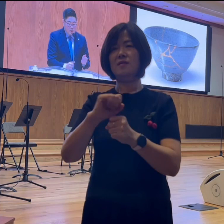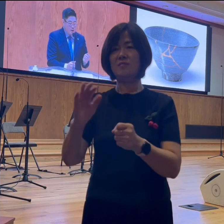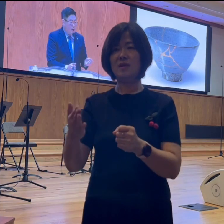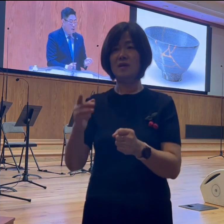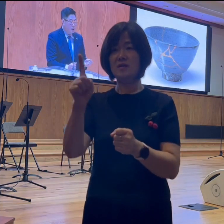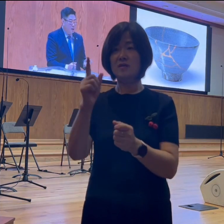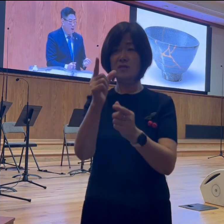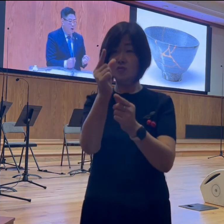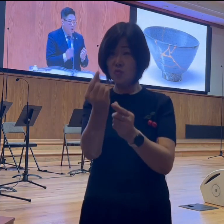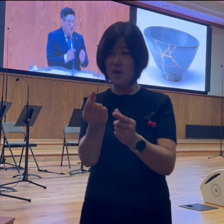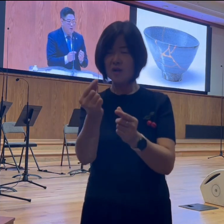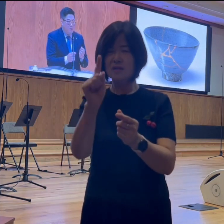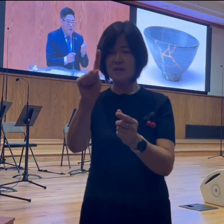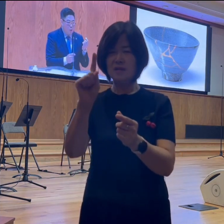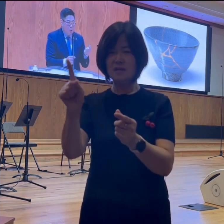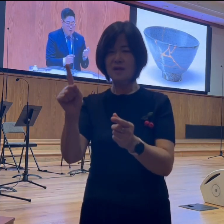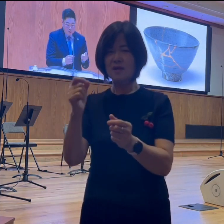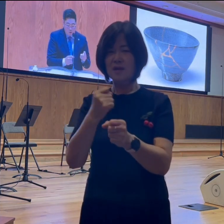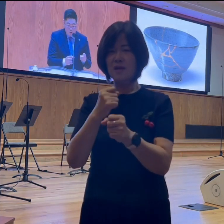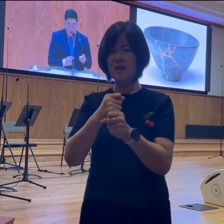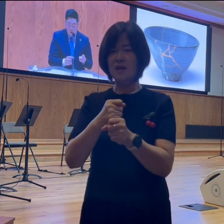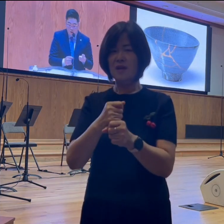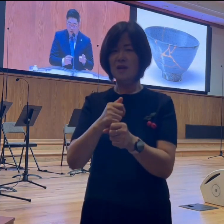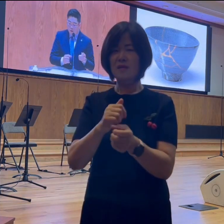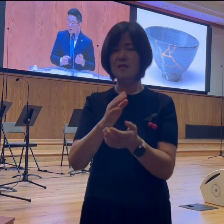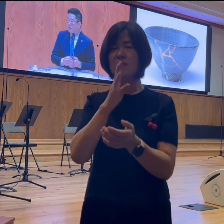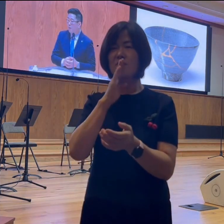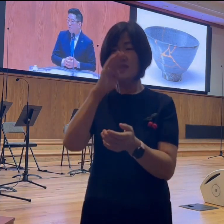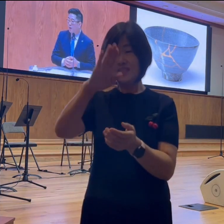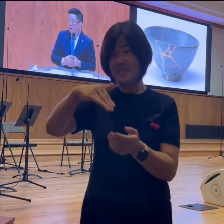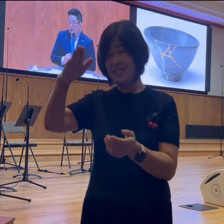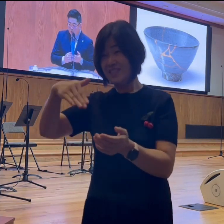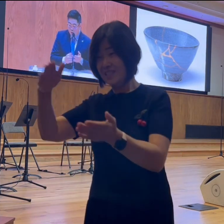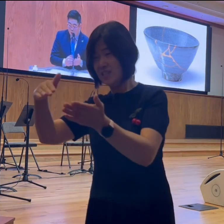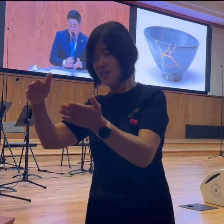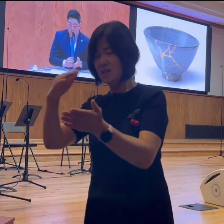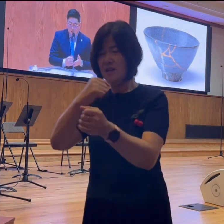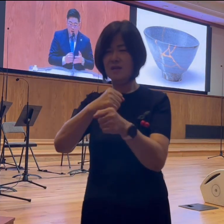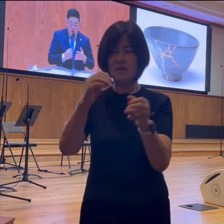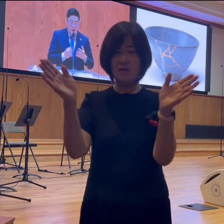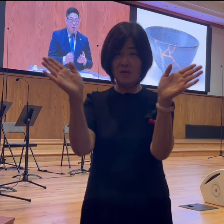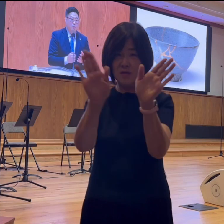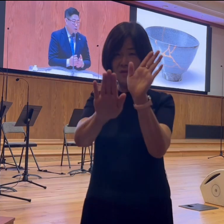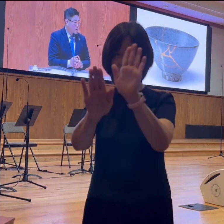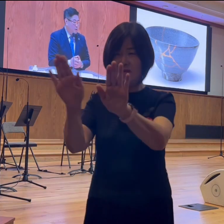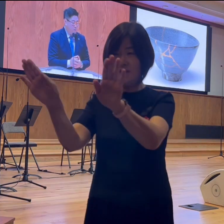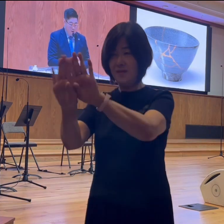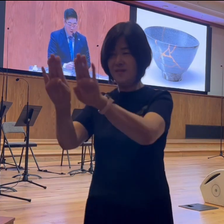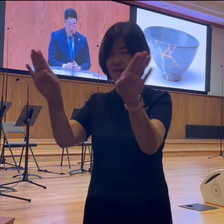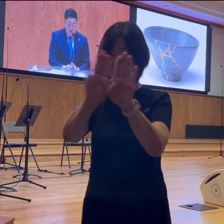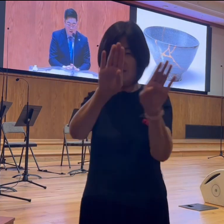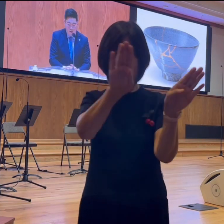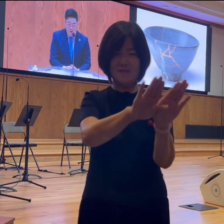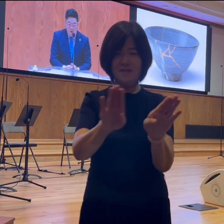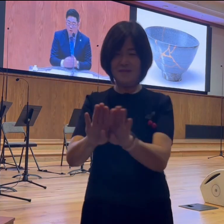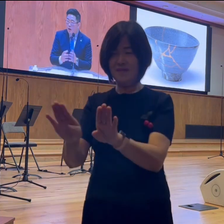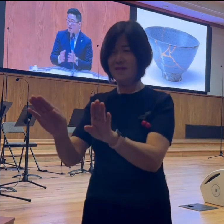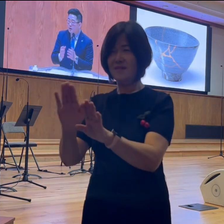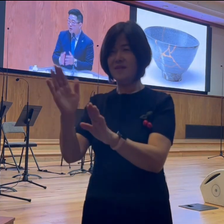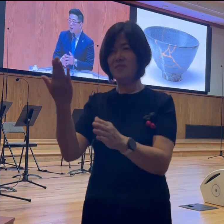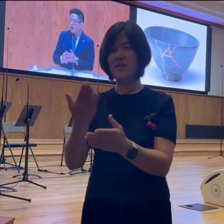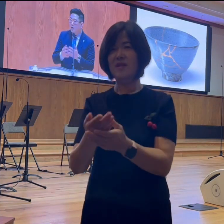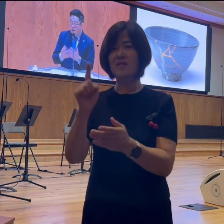조각들 사이사이에 끈끈한 옷으로 칠을 해서 그 조각들을 이어 붙이는 것입니다. 그리고